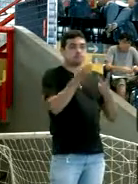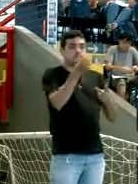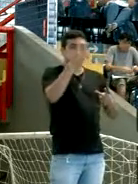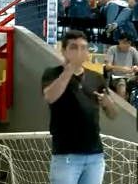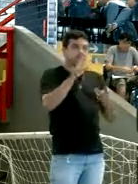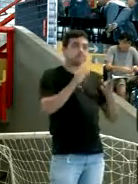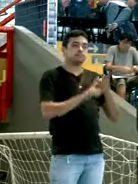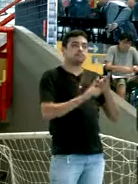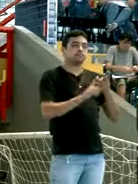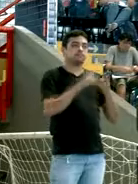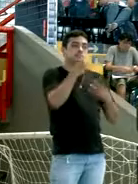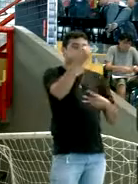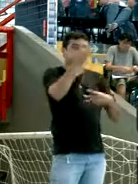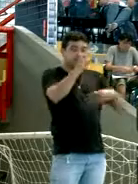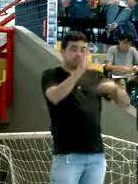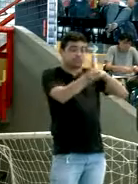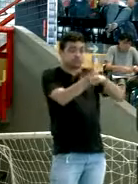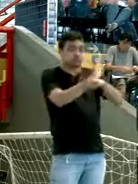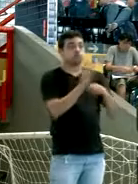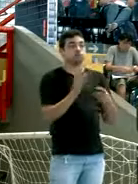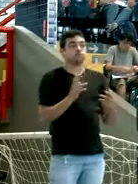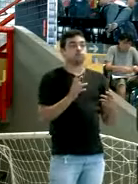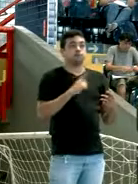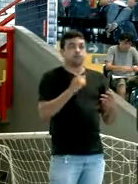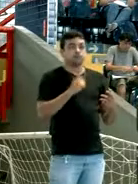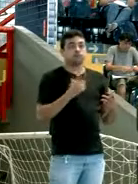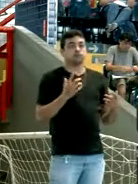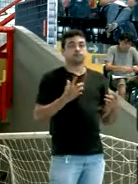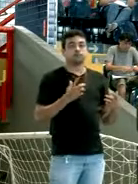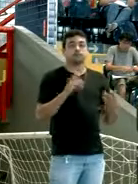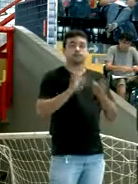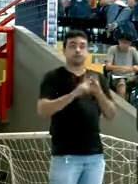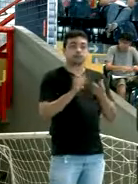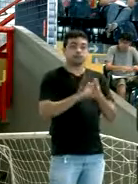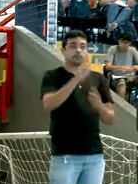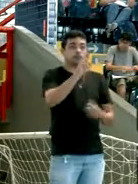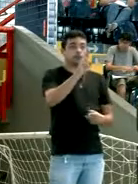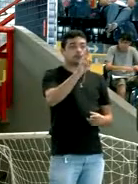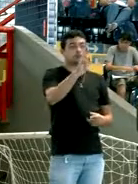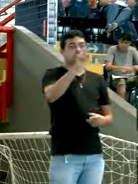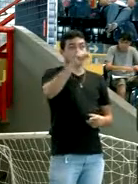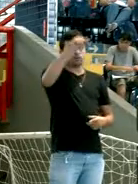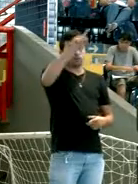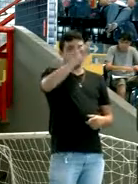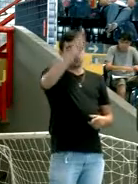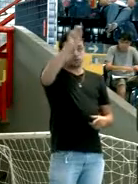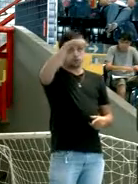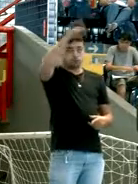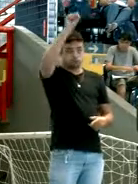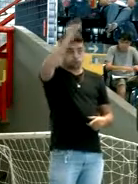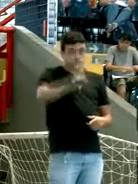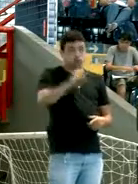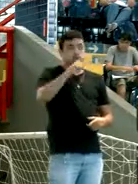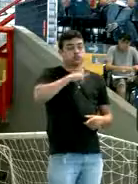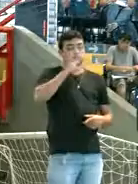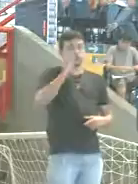6D, 7D. Lá no Rio Grande do Sul você já vê isso? Tá